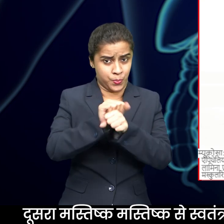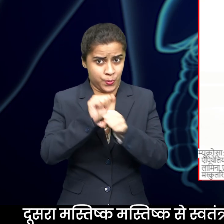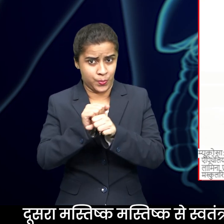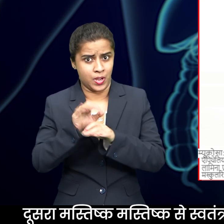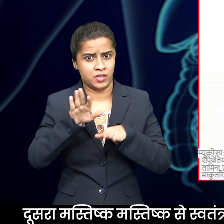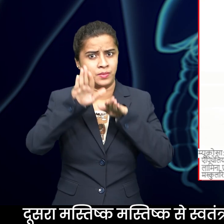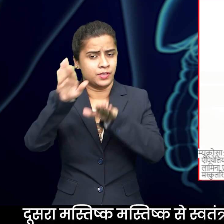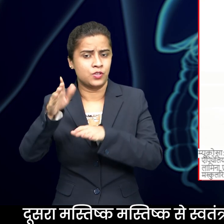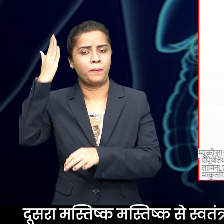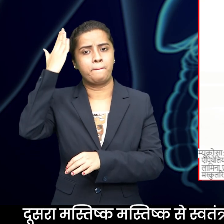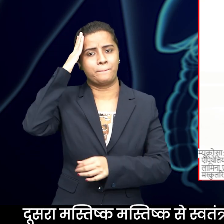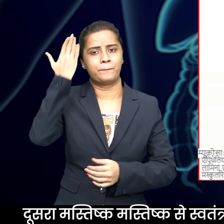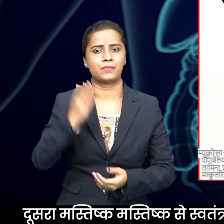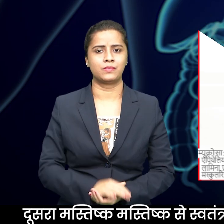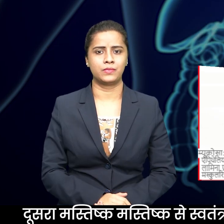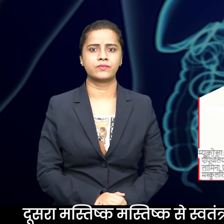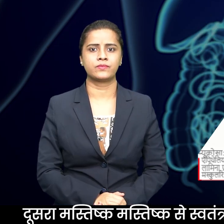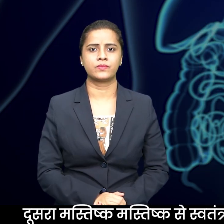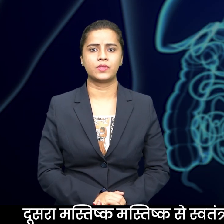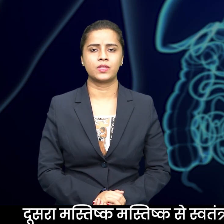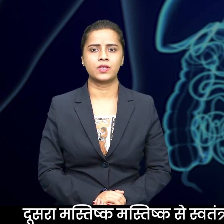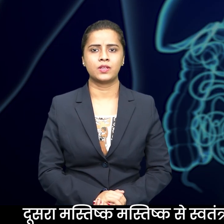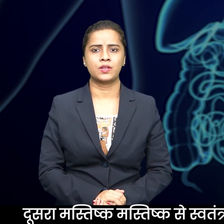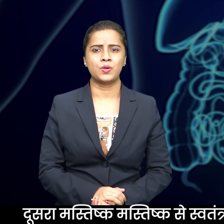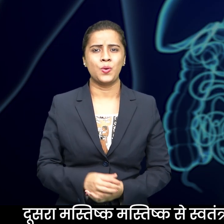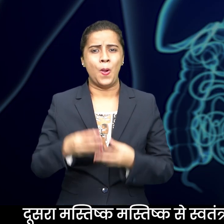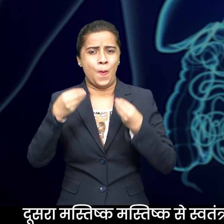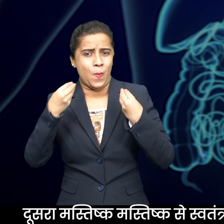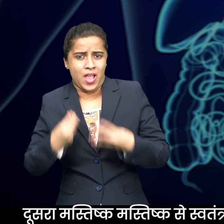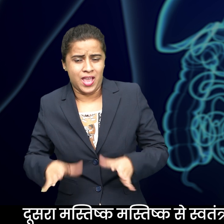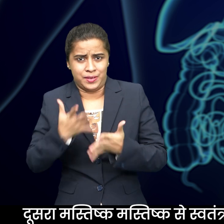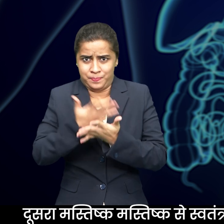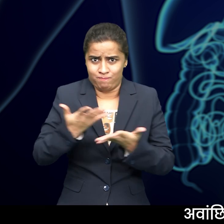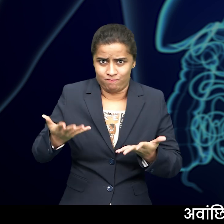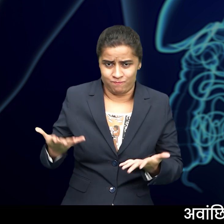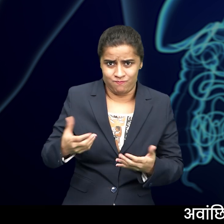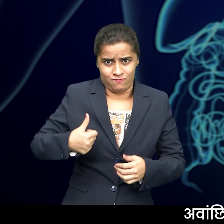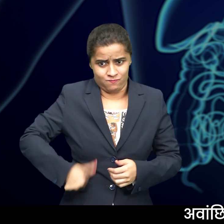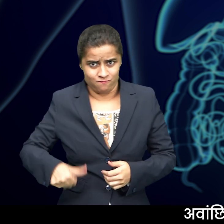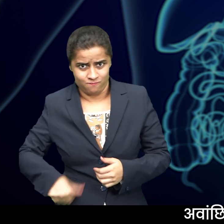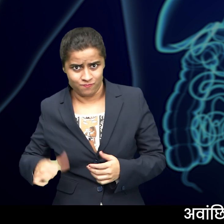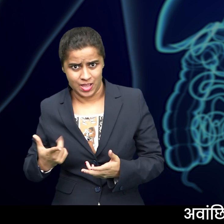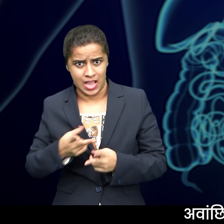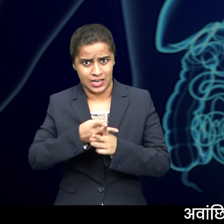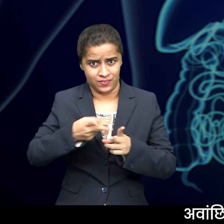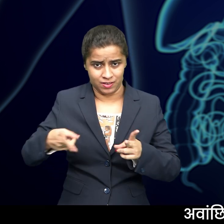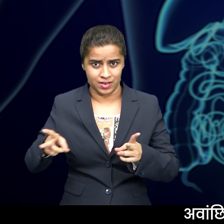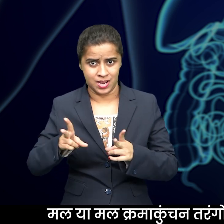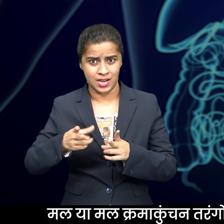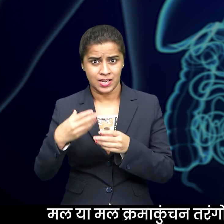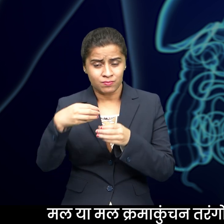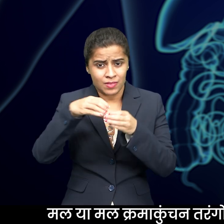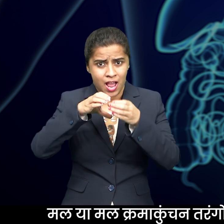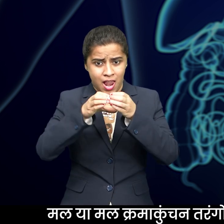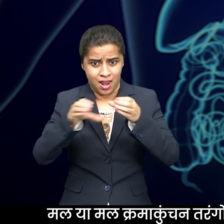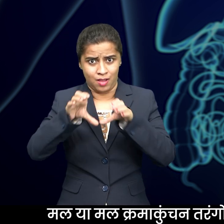से स्वतंत्रता रूप से कई आन कार्यों को नियंत्रित करता है। अवांछित अस्पष्ट पदार्थ